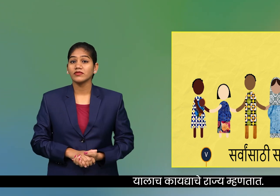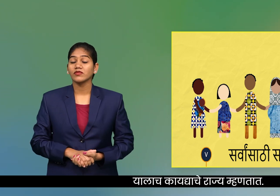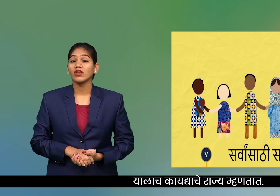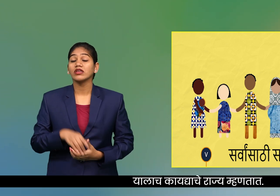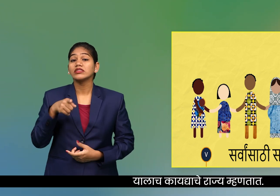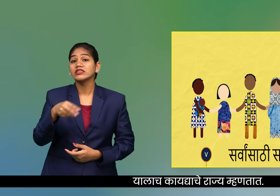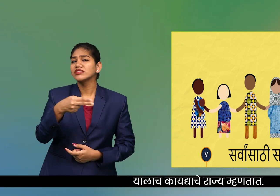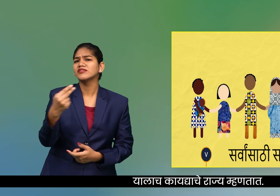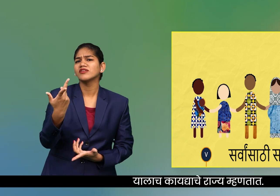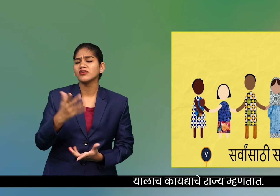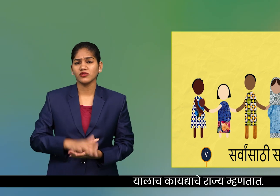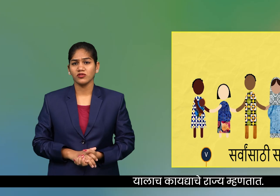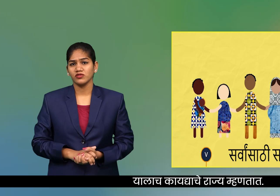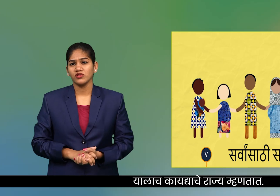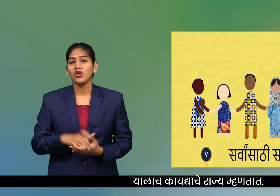यालाच कायद्याचे राज्य म्हणतात.